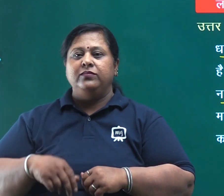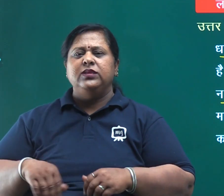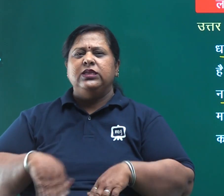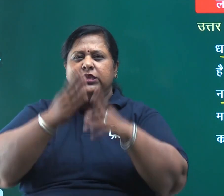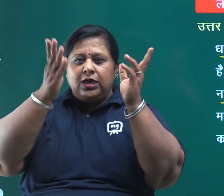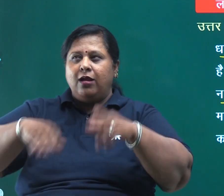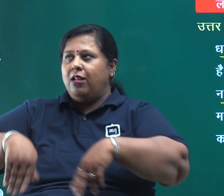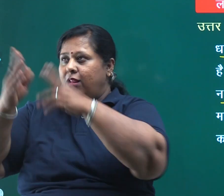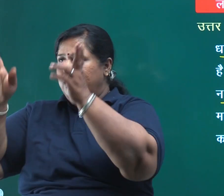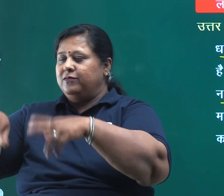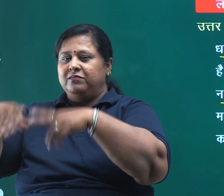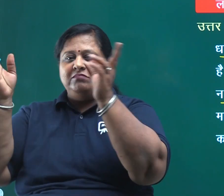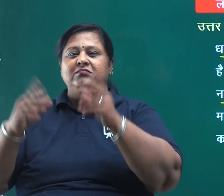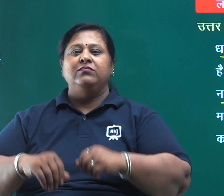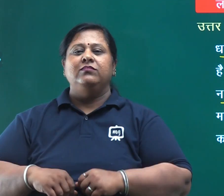जंगल